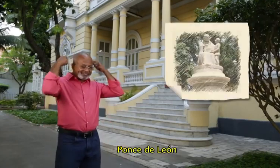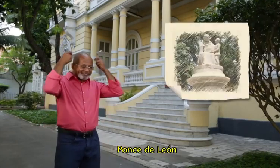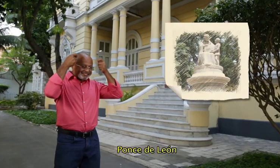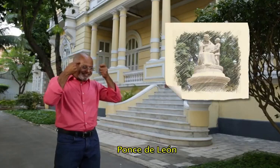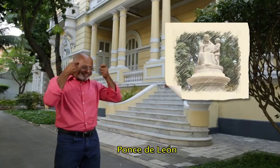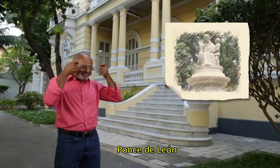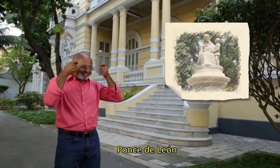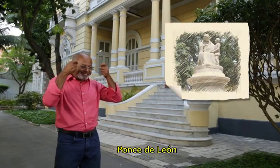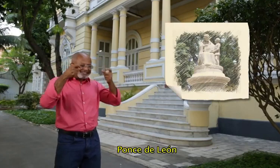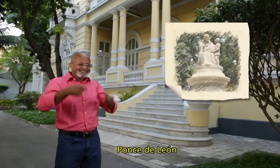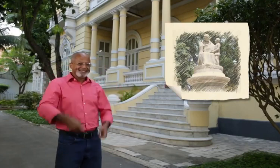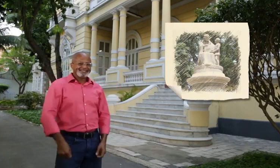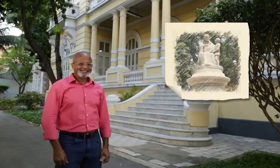Ponce de Leon.